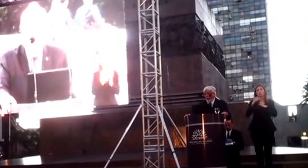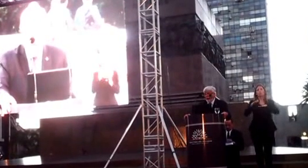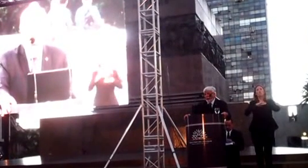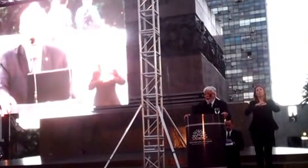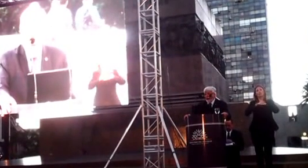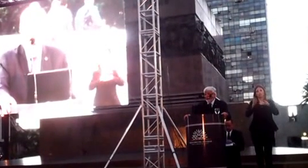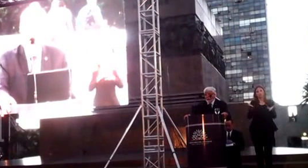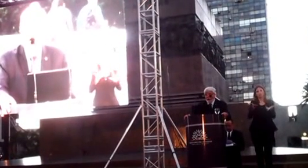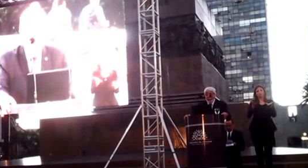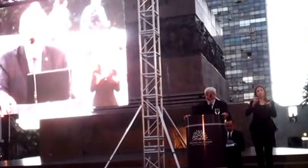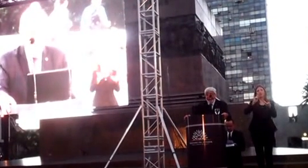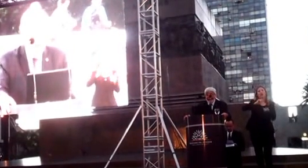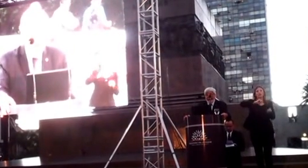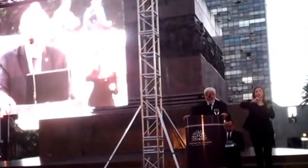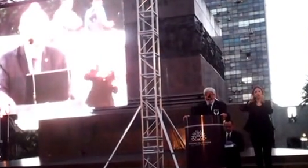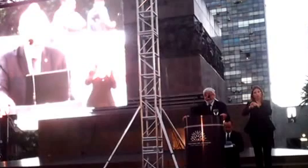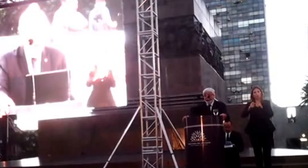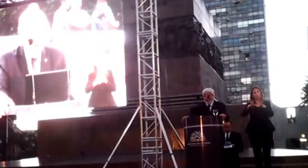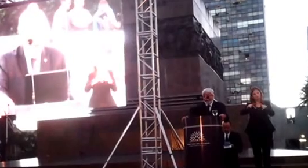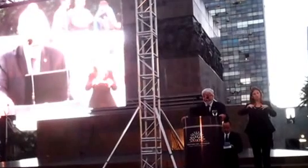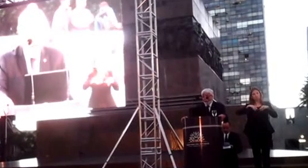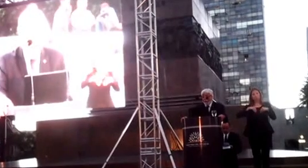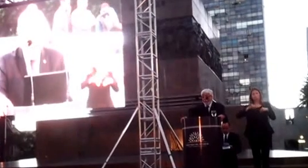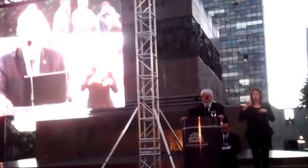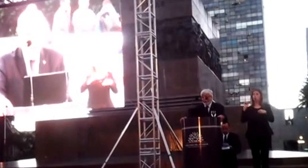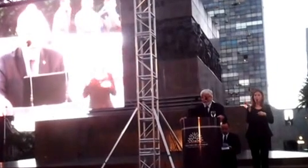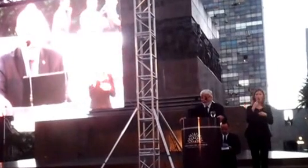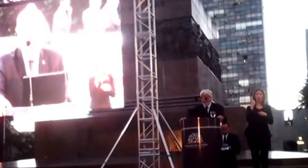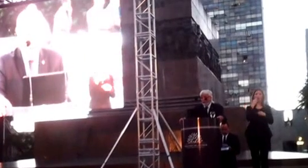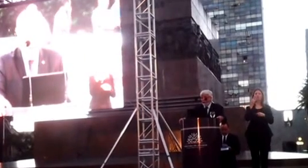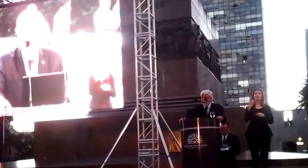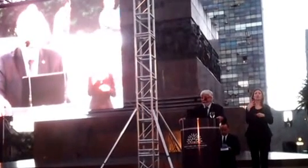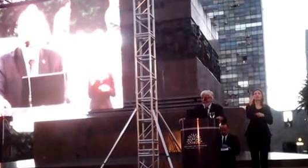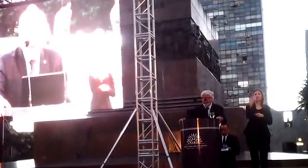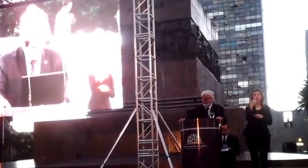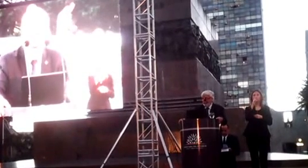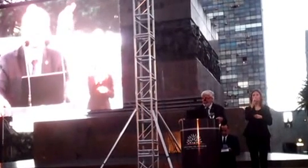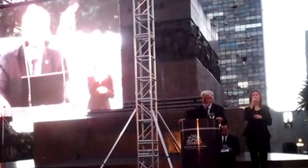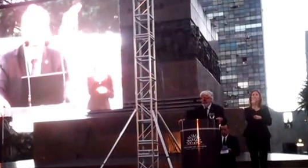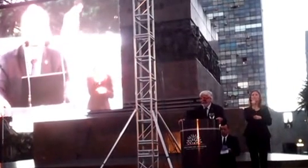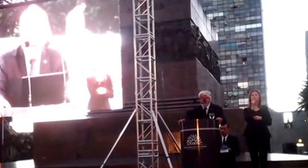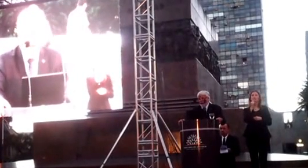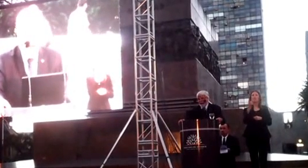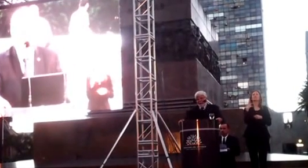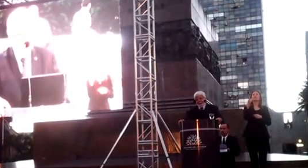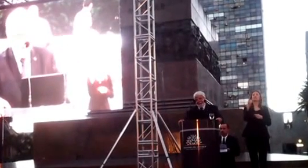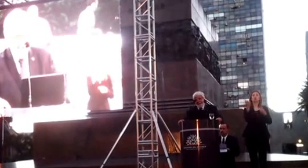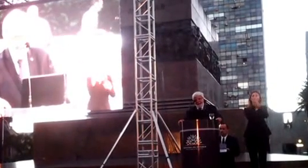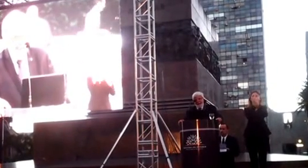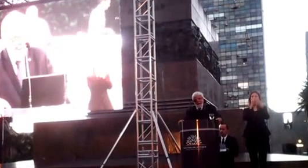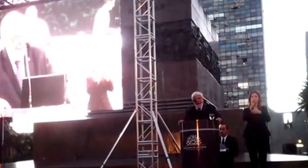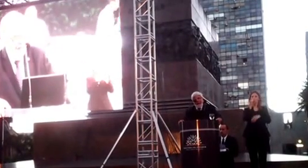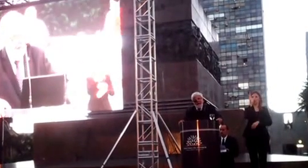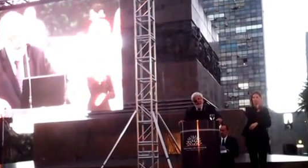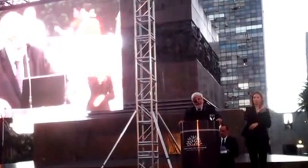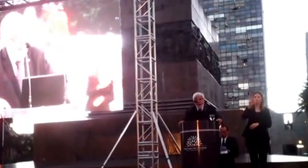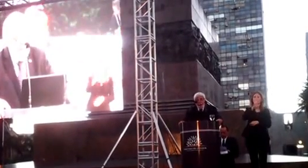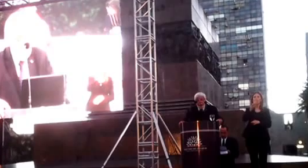reforma, ha sido adoptada a nivel de todas las jefaturas de policía, direcciones nacionales y generales.